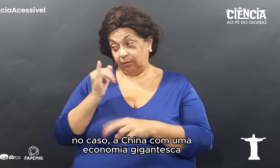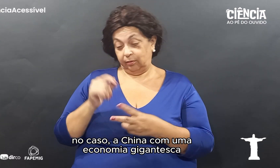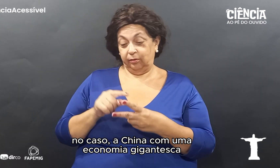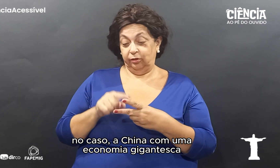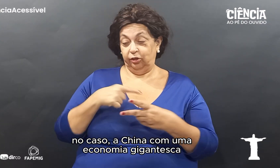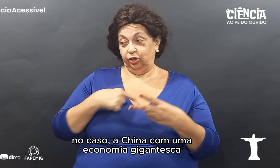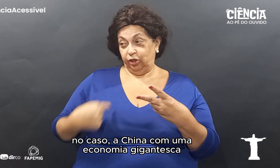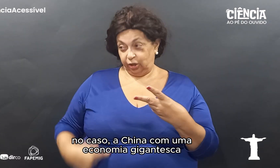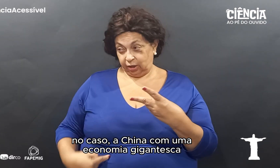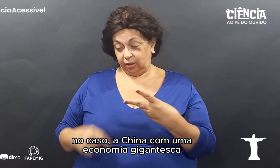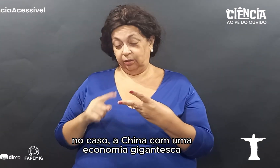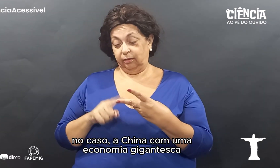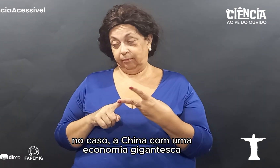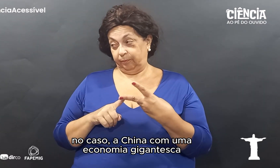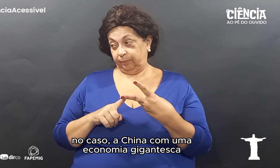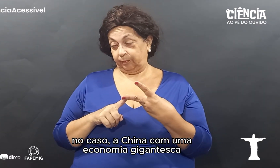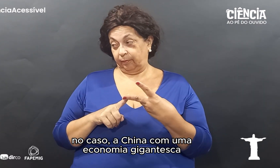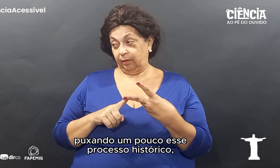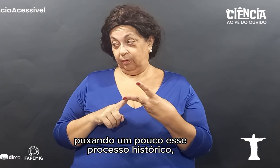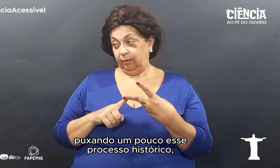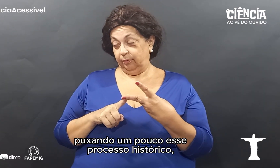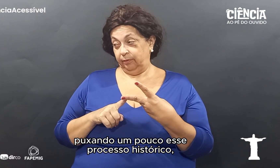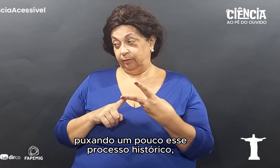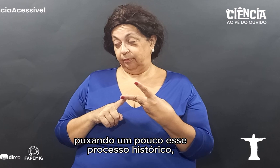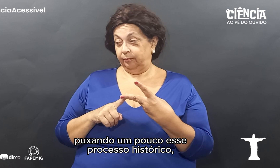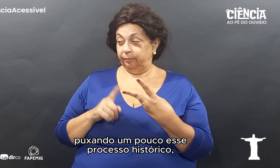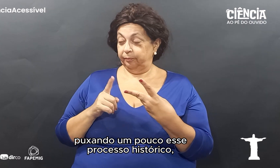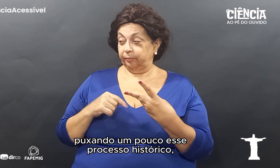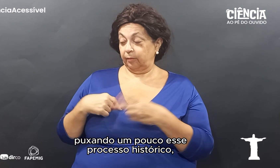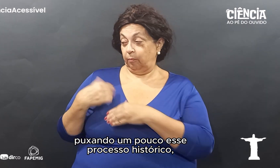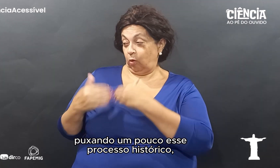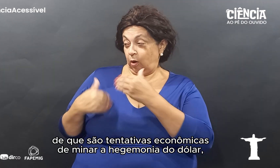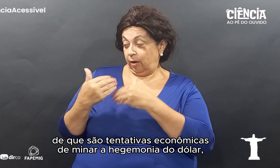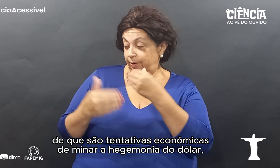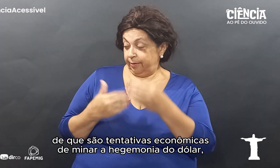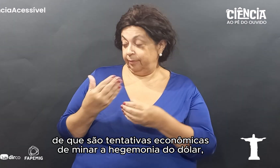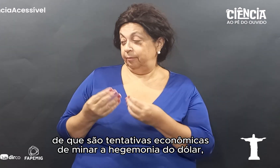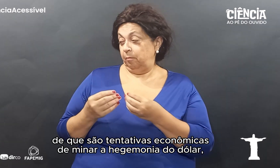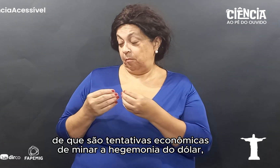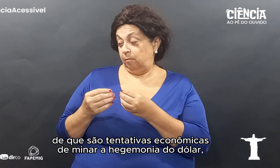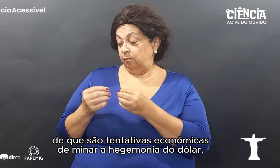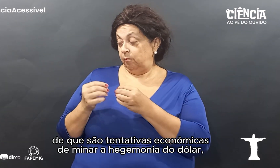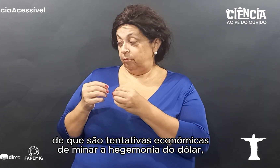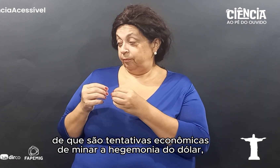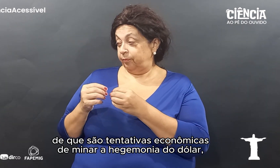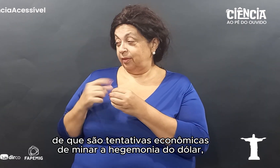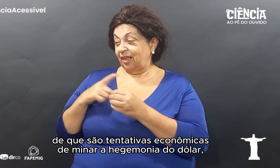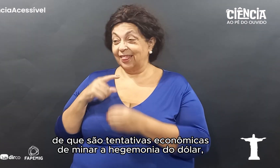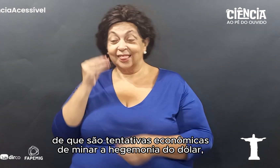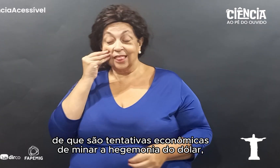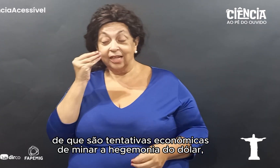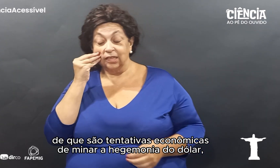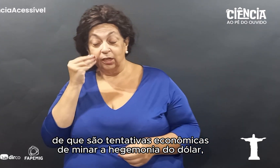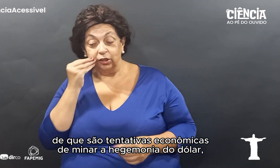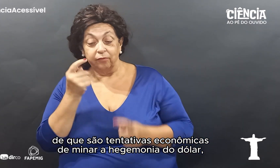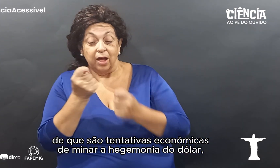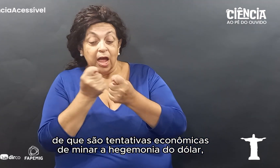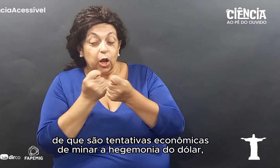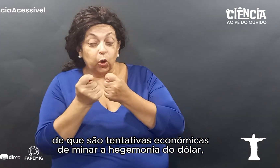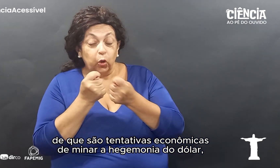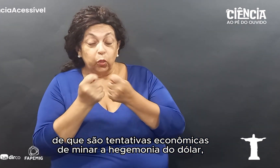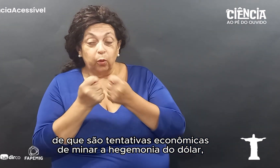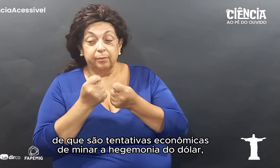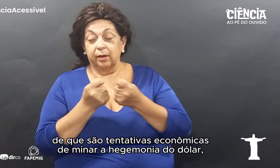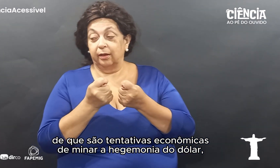no caso a China, como uma economia gigantesca, puxando um pouco esse processo histórico, de que são tentativas